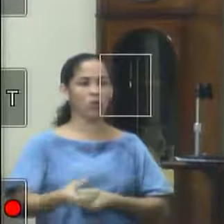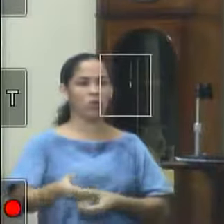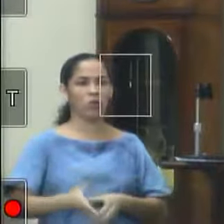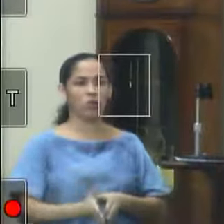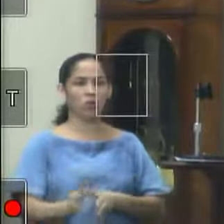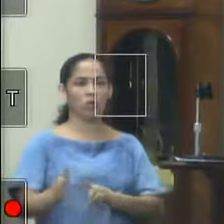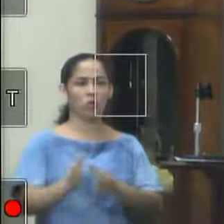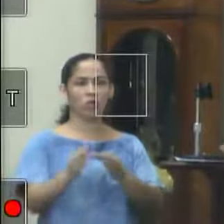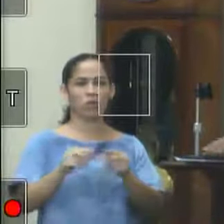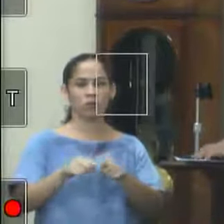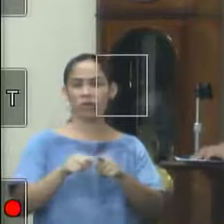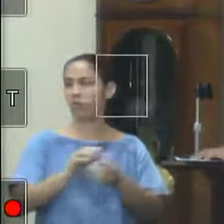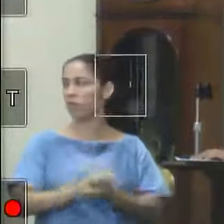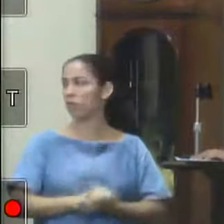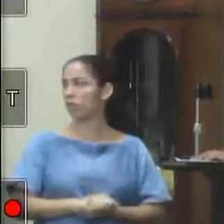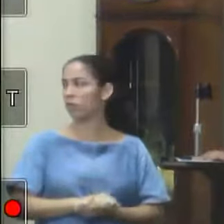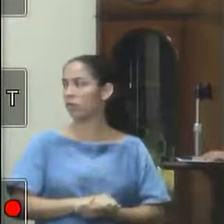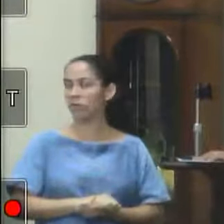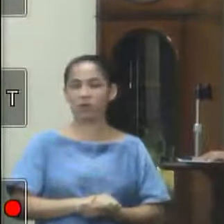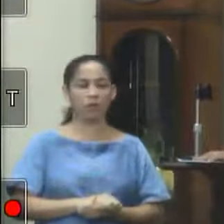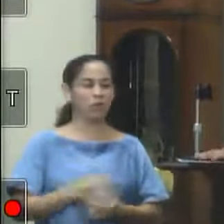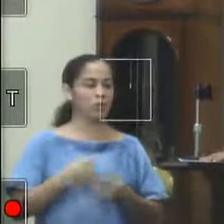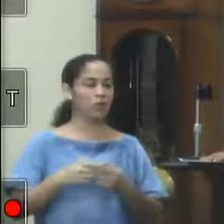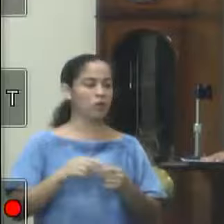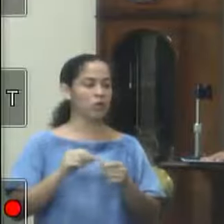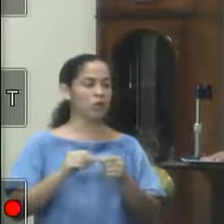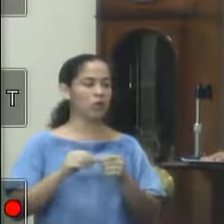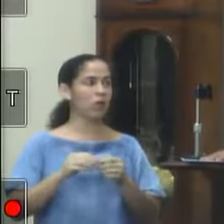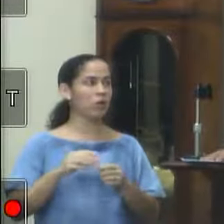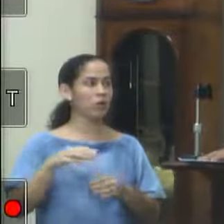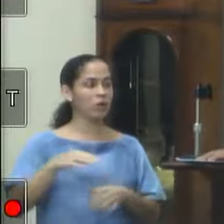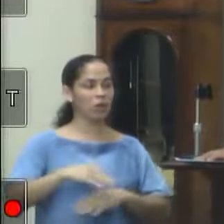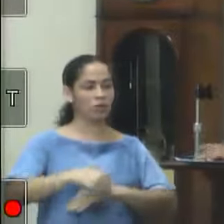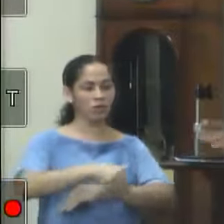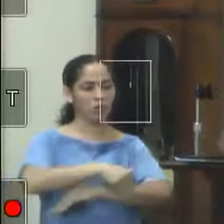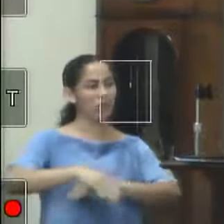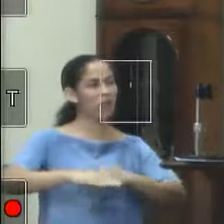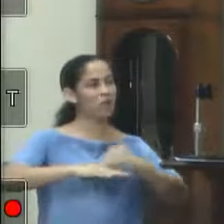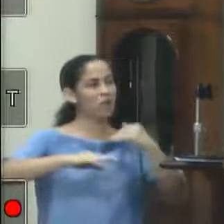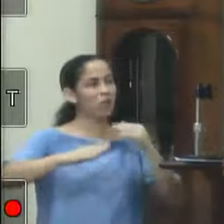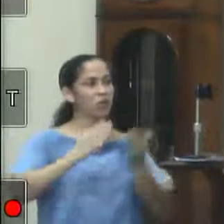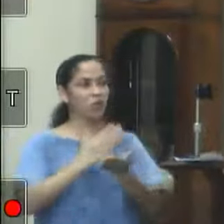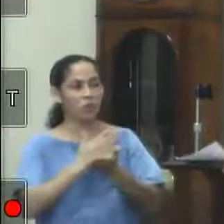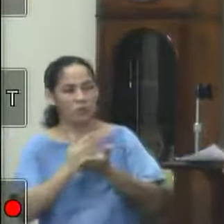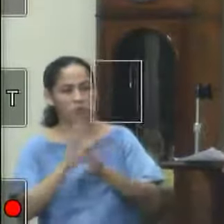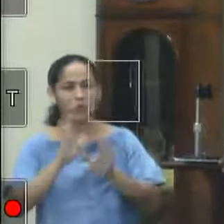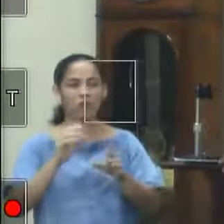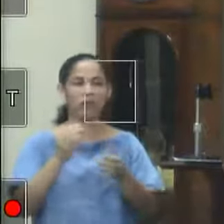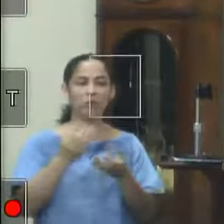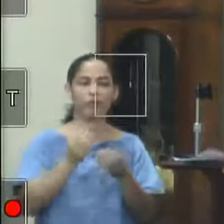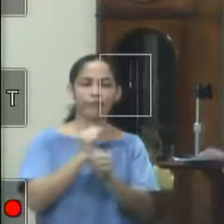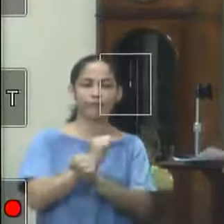estava colocando aquele asfalto da Santa Lúcia que começou e não terminou,